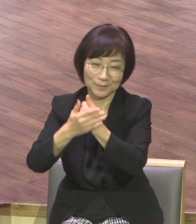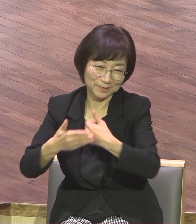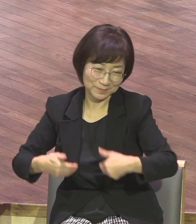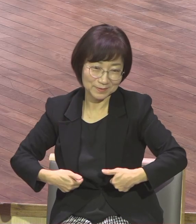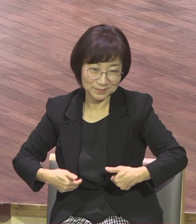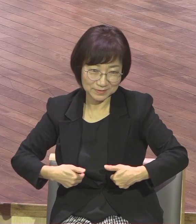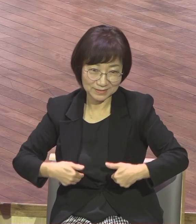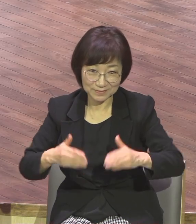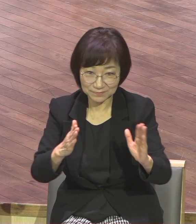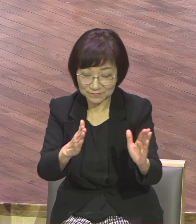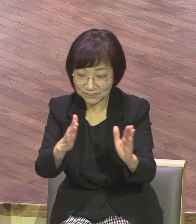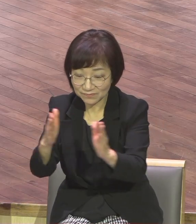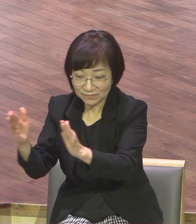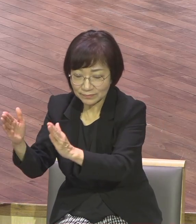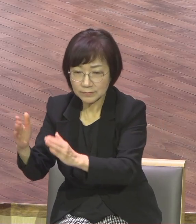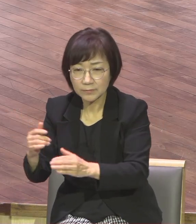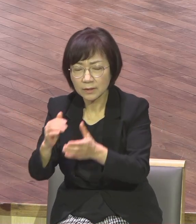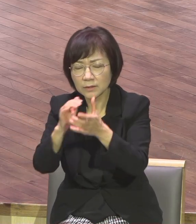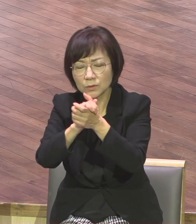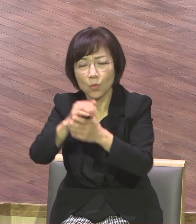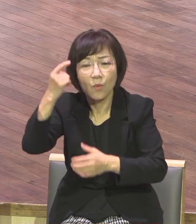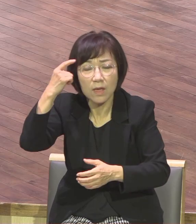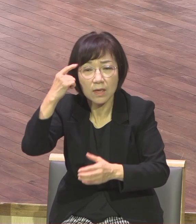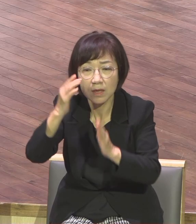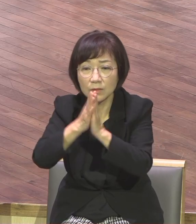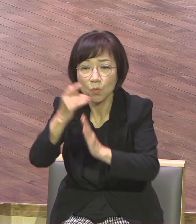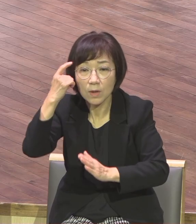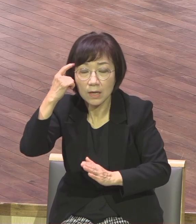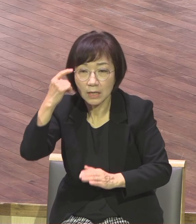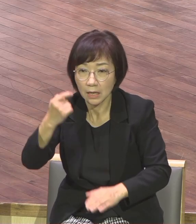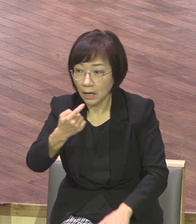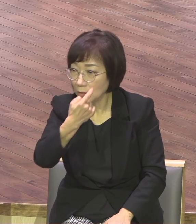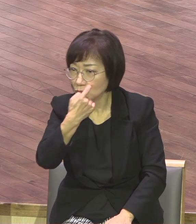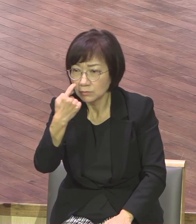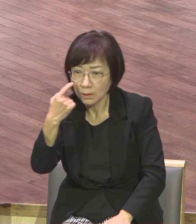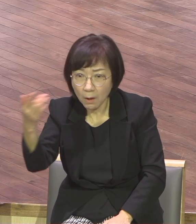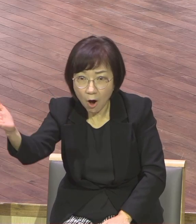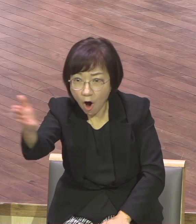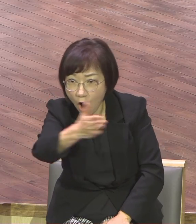않지만은 왜 기도해야 되느냐? 이 악한 영이 있습니다.